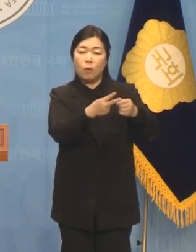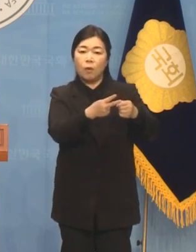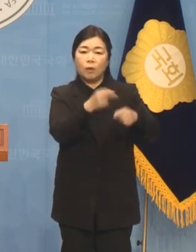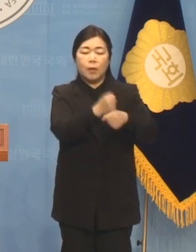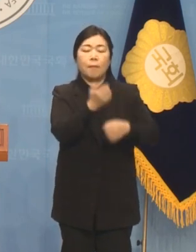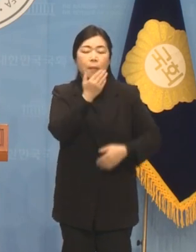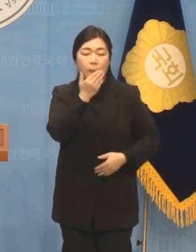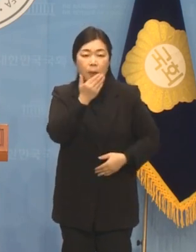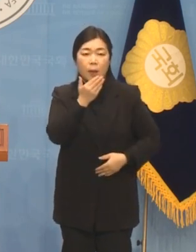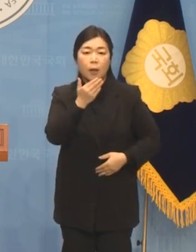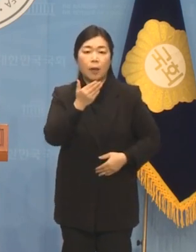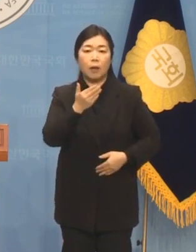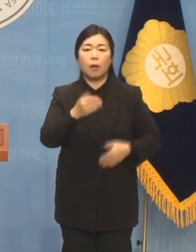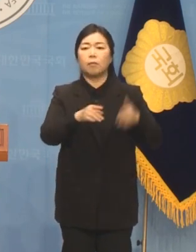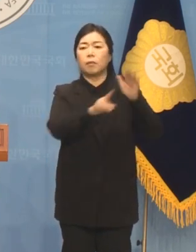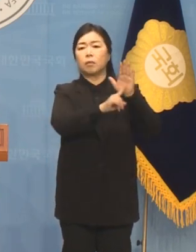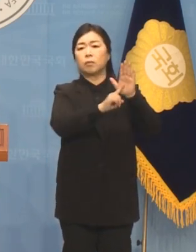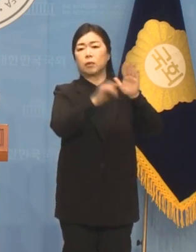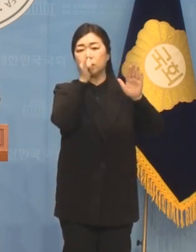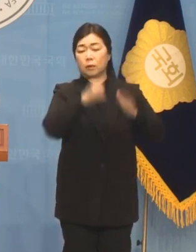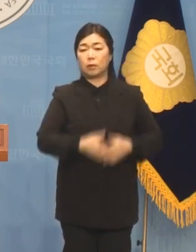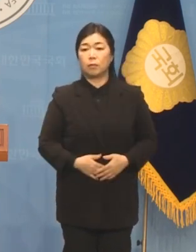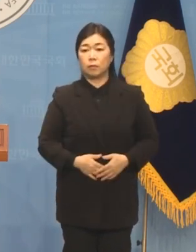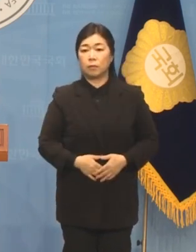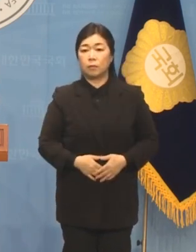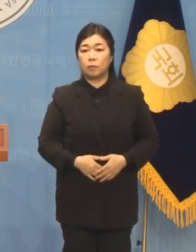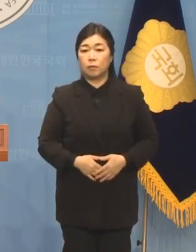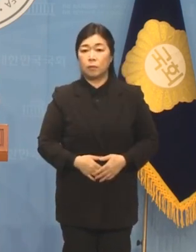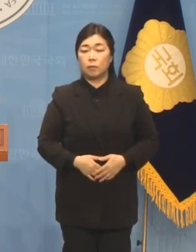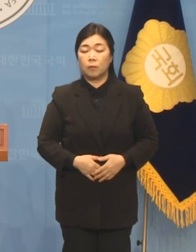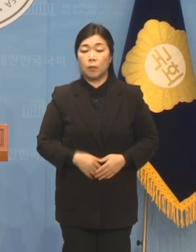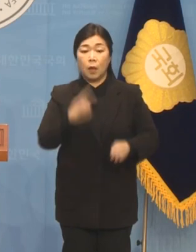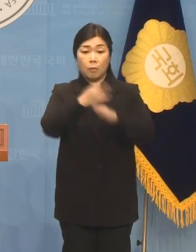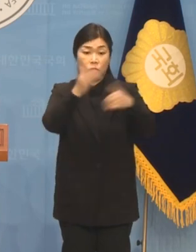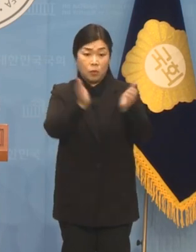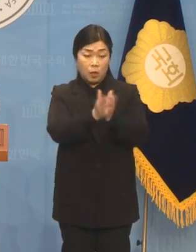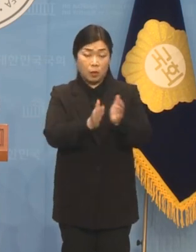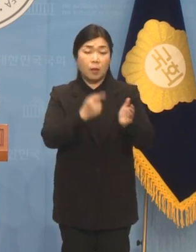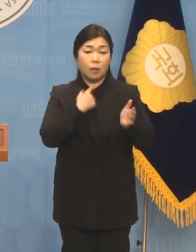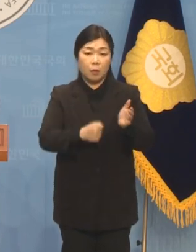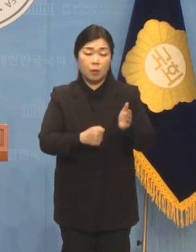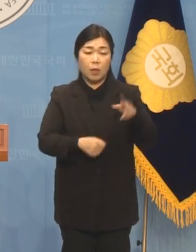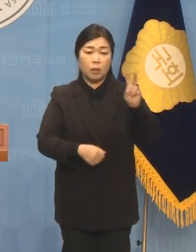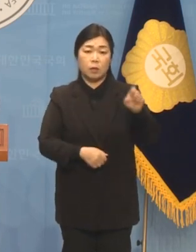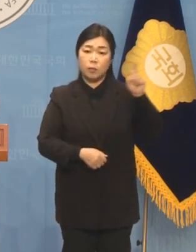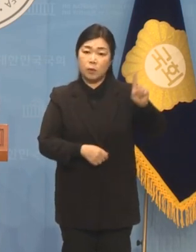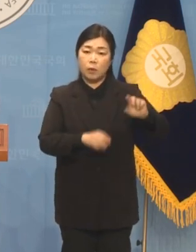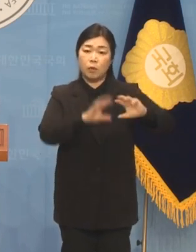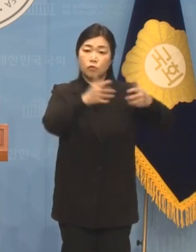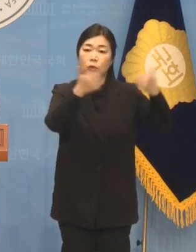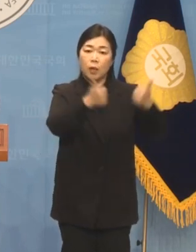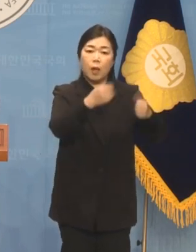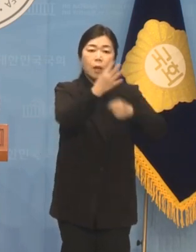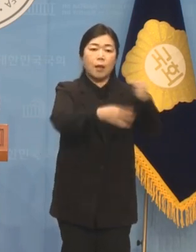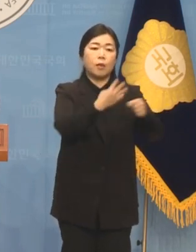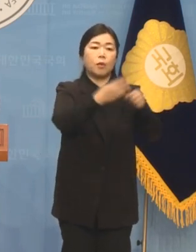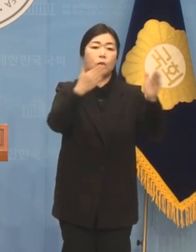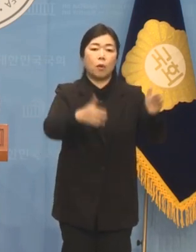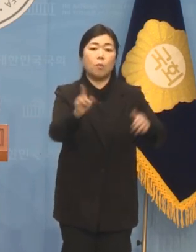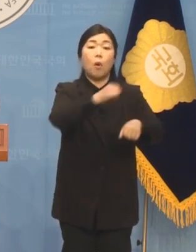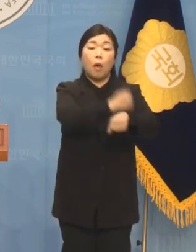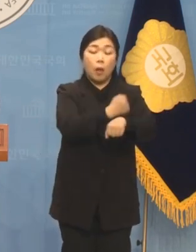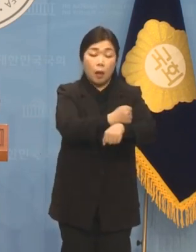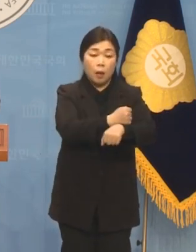뒷문을 열어둔다. 도대체 왜 180석 민주당이 점거했던 21대 4년 동안 어디서